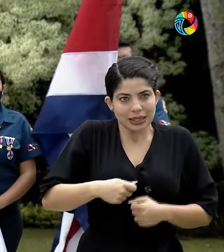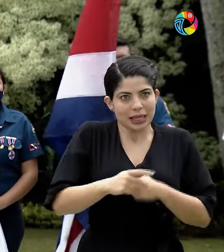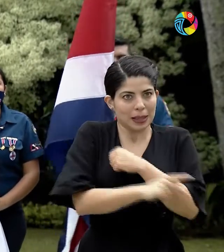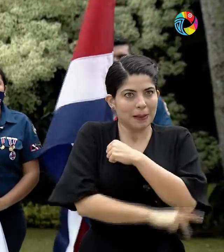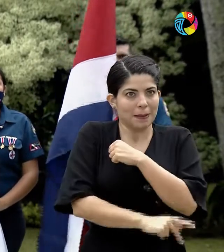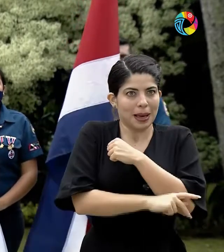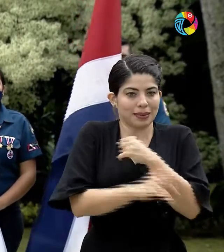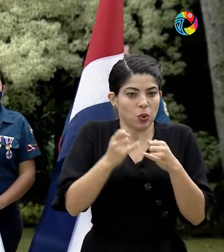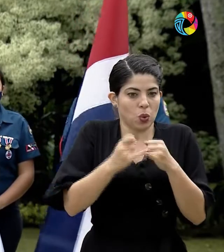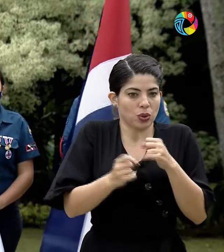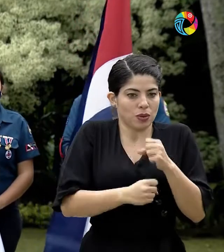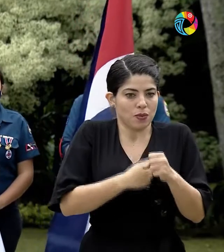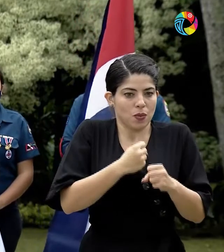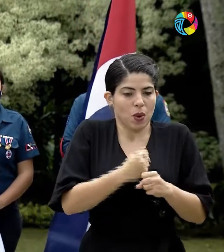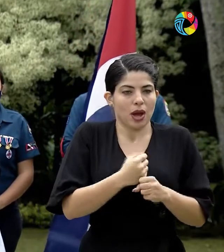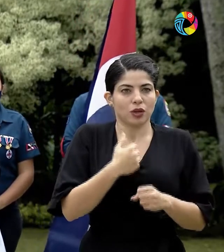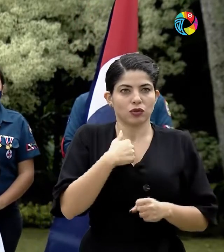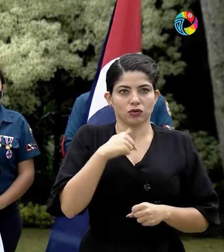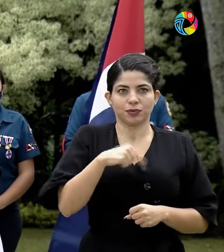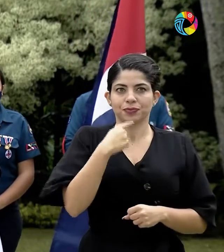República,